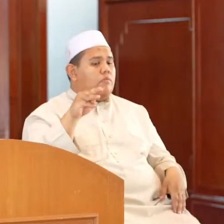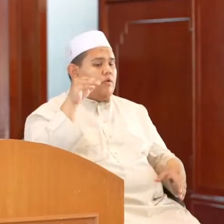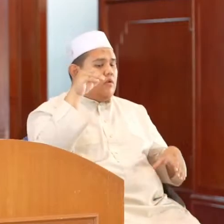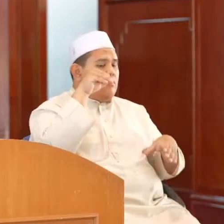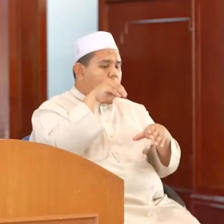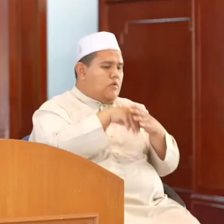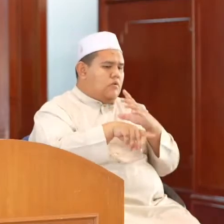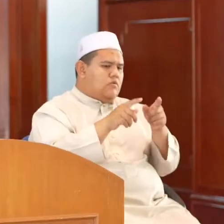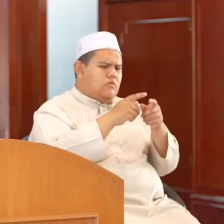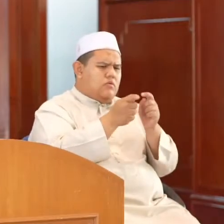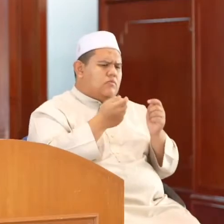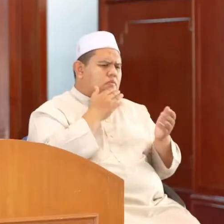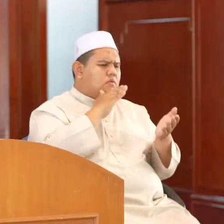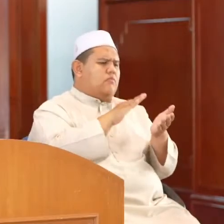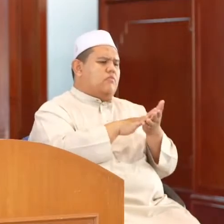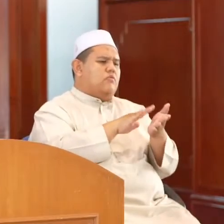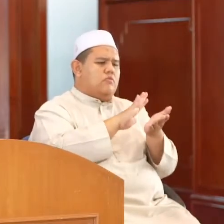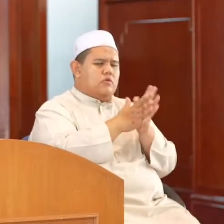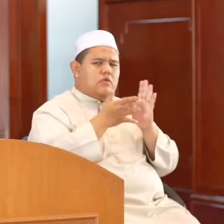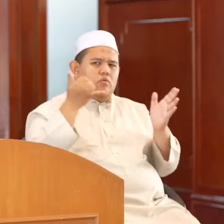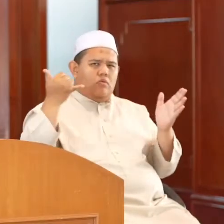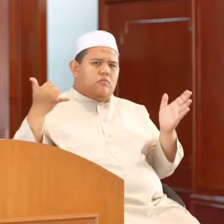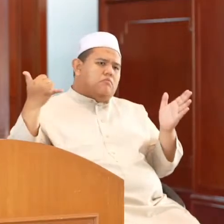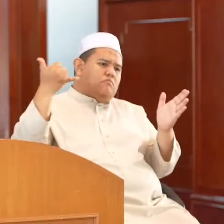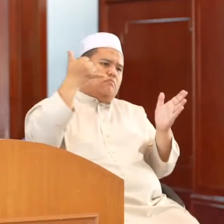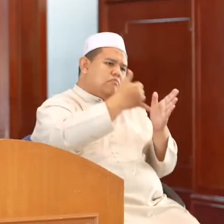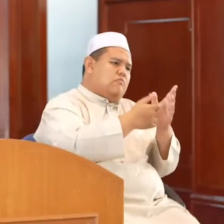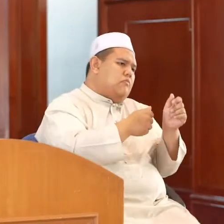masuk dalam lubang dab, nescaya mereka akan ikut.